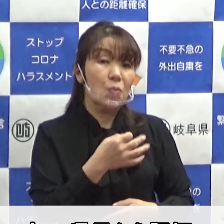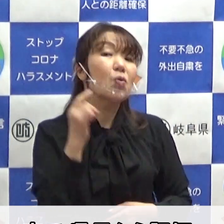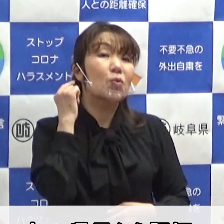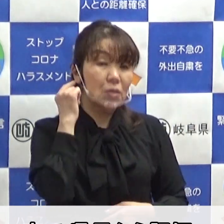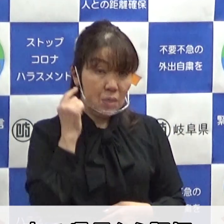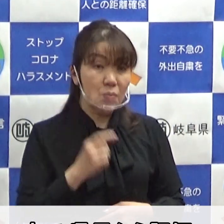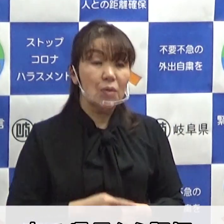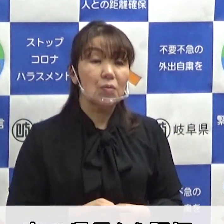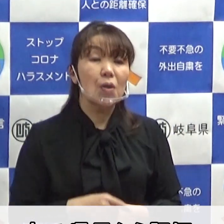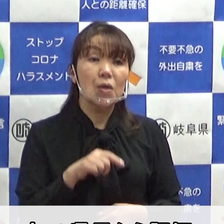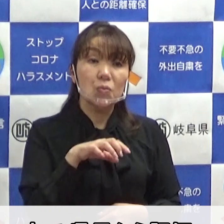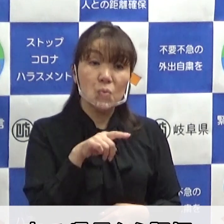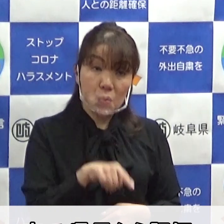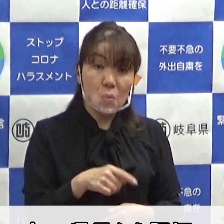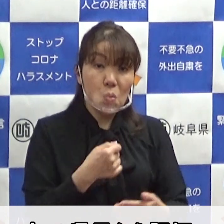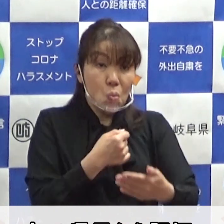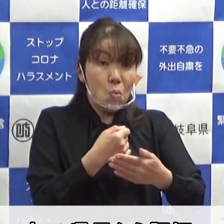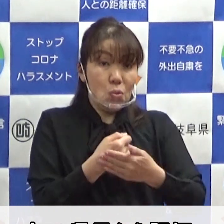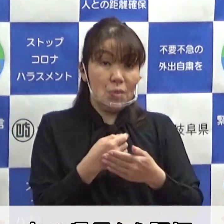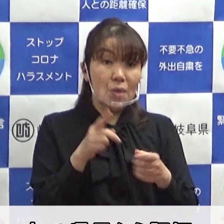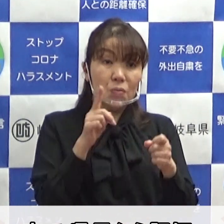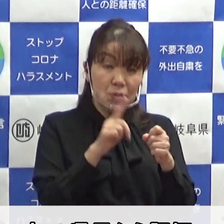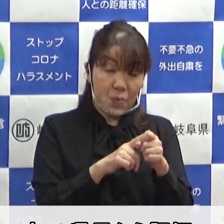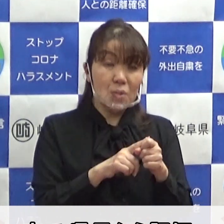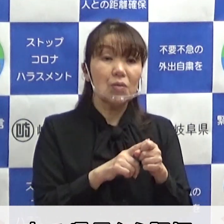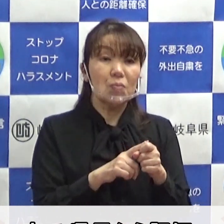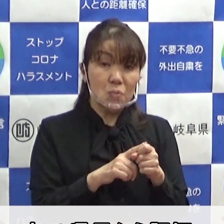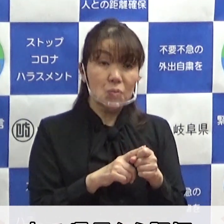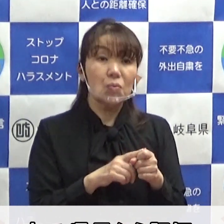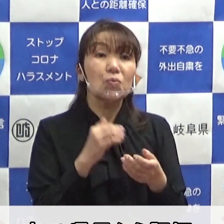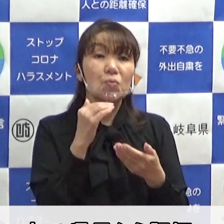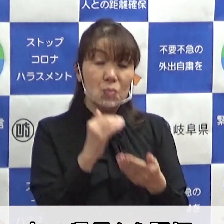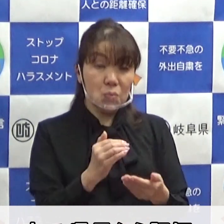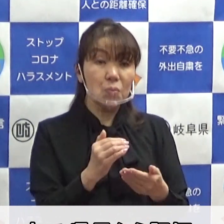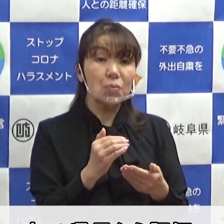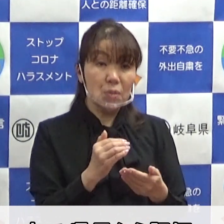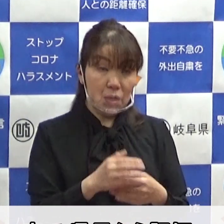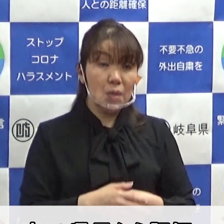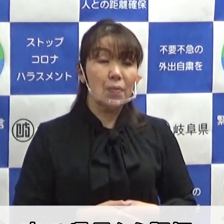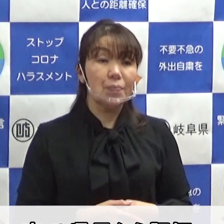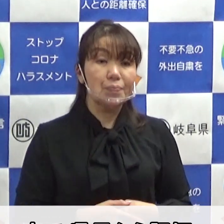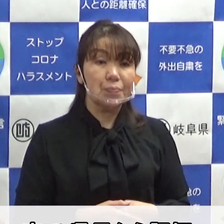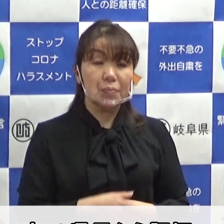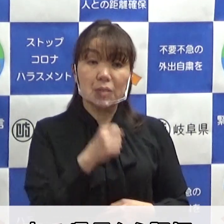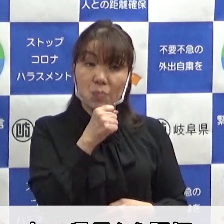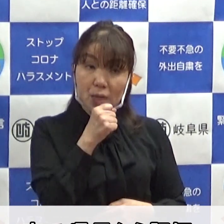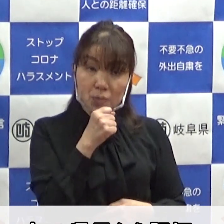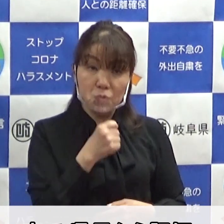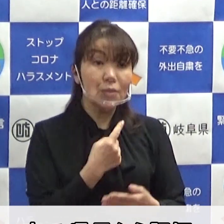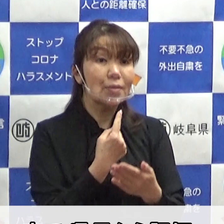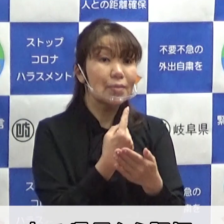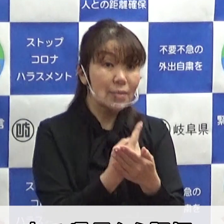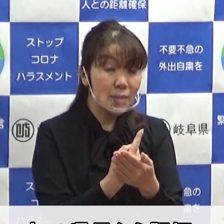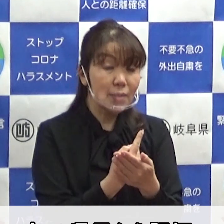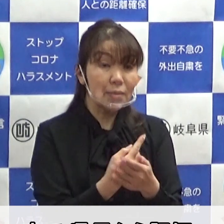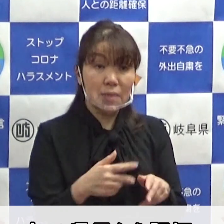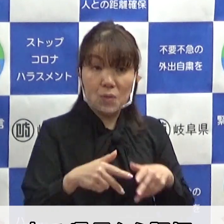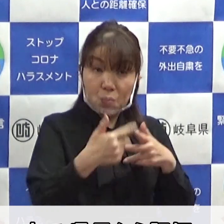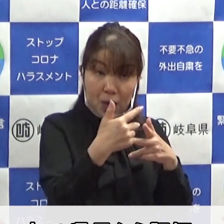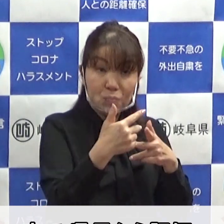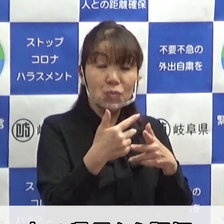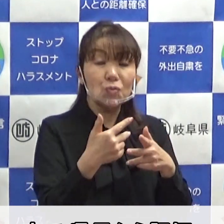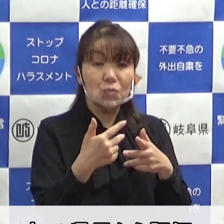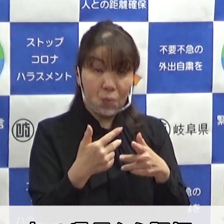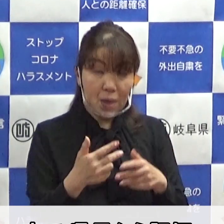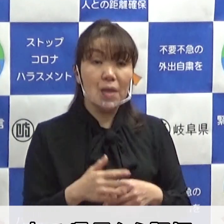。そこを補うためにも少しでもということで、マイクで参加したり、リモートで参加